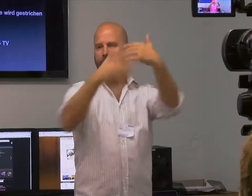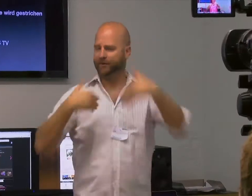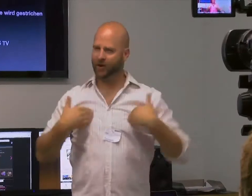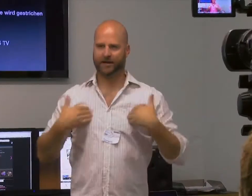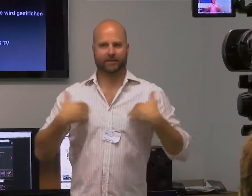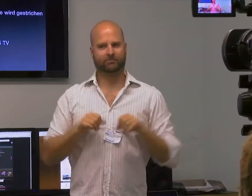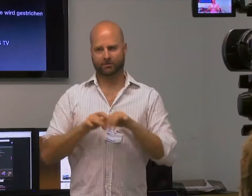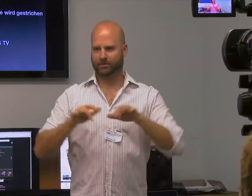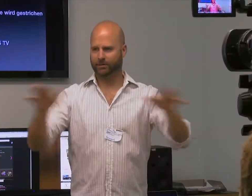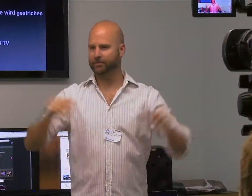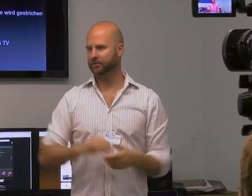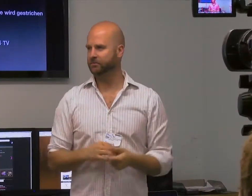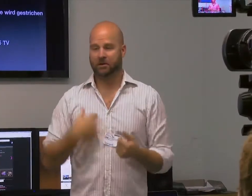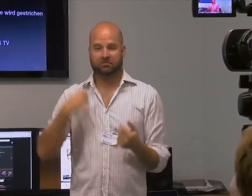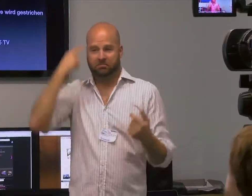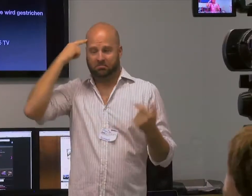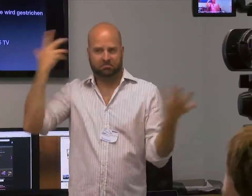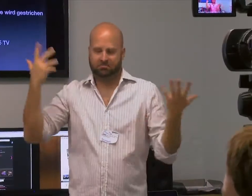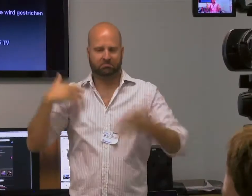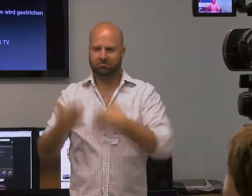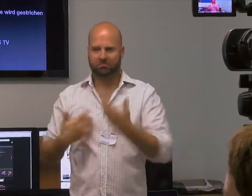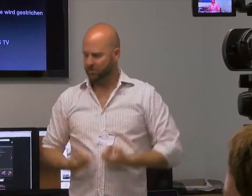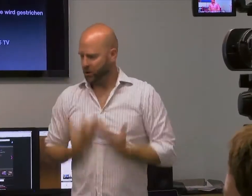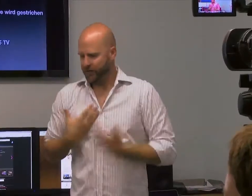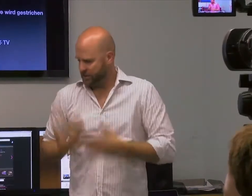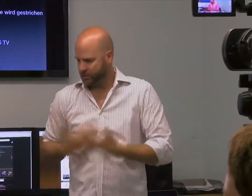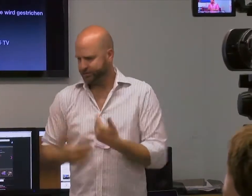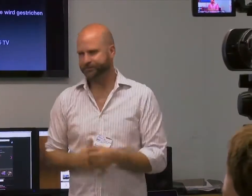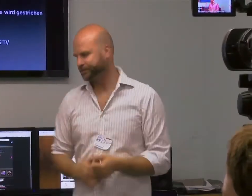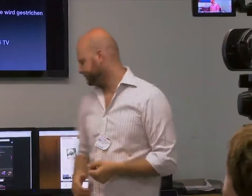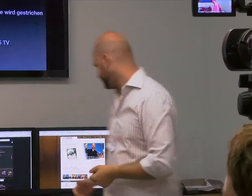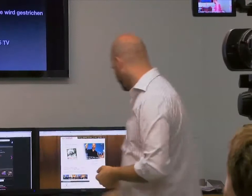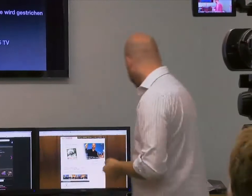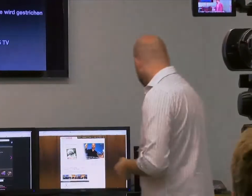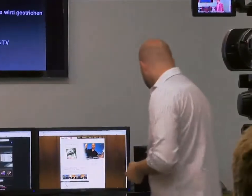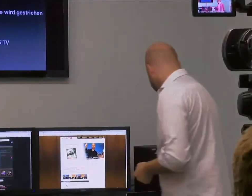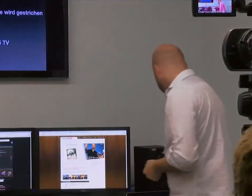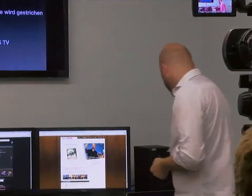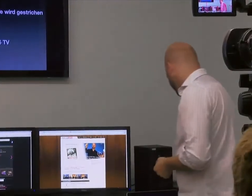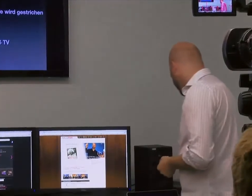haben unsere Idee kopiert und wir haben große Freude. Es ist für uns auch eine